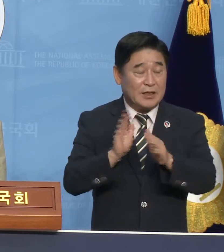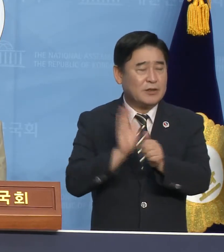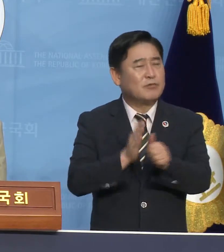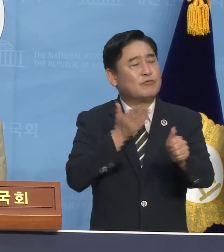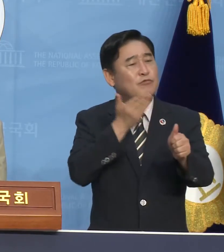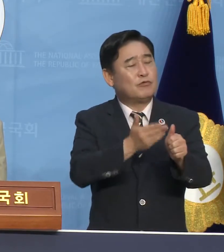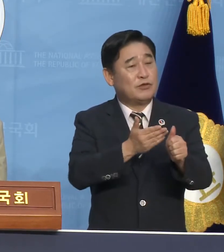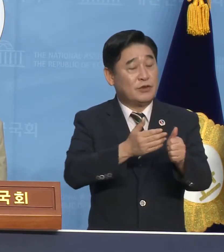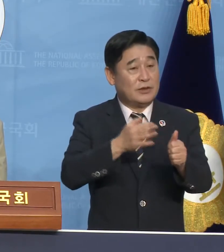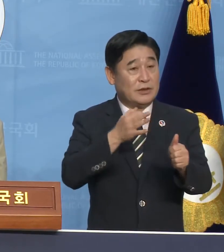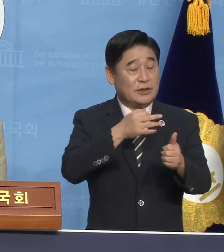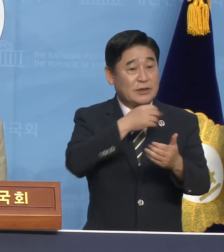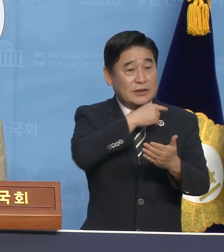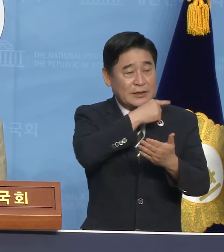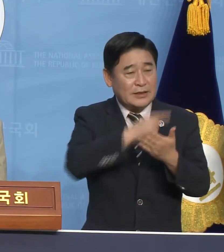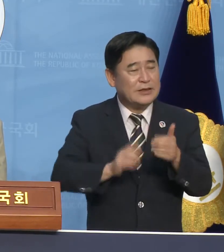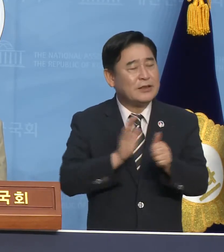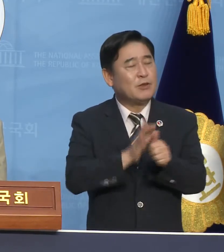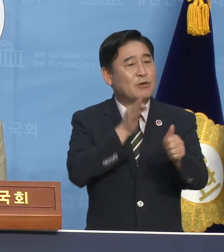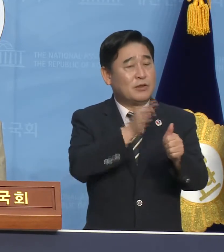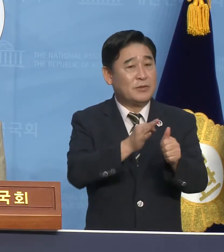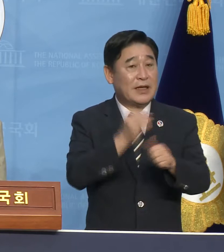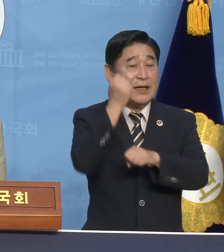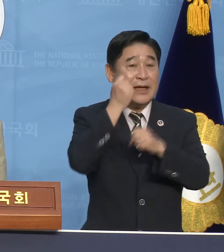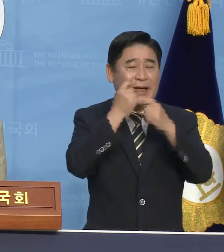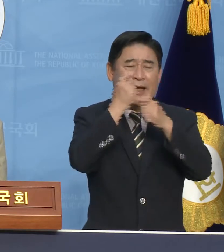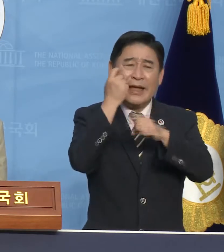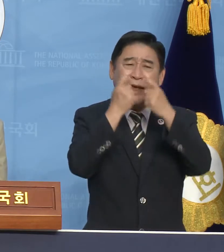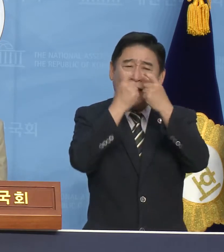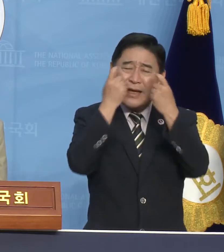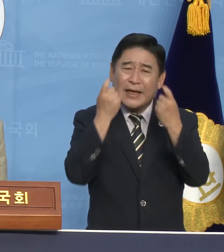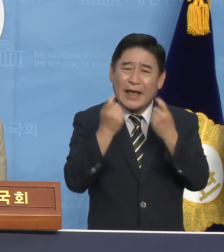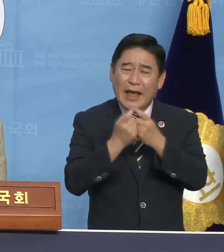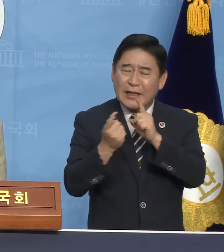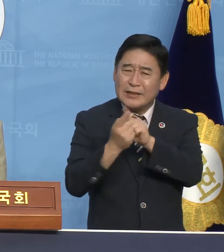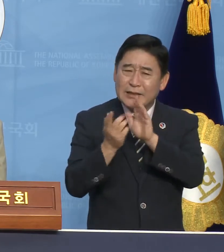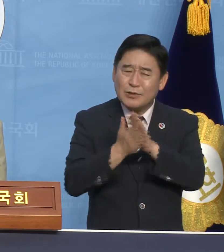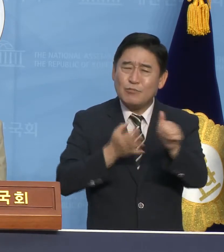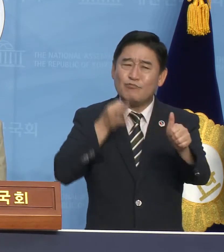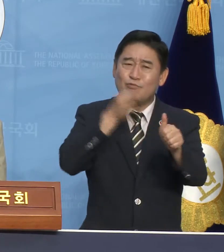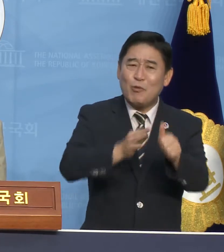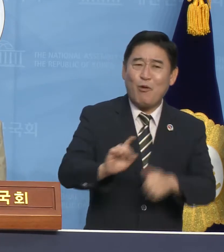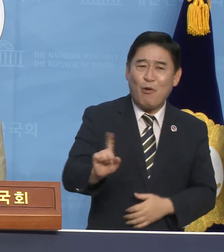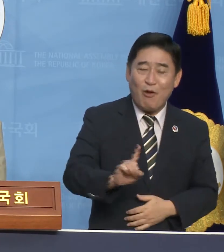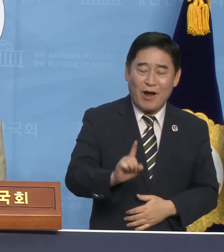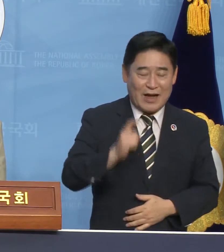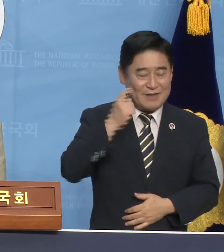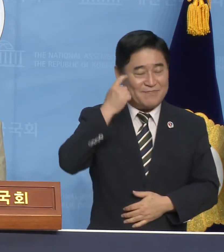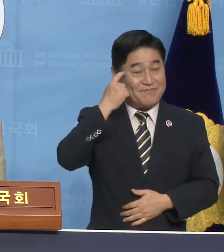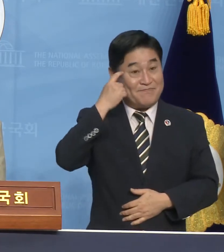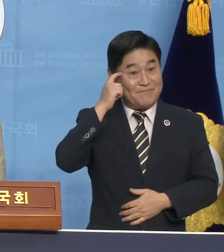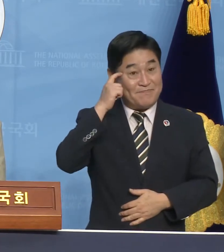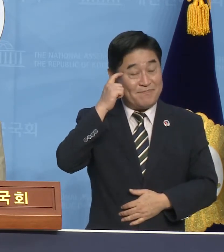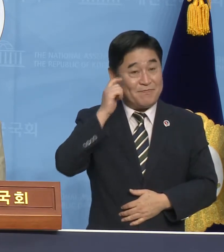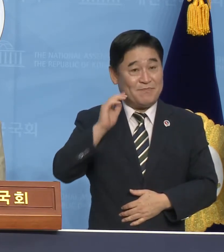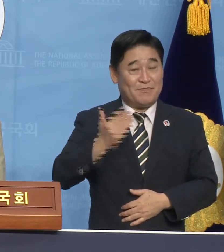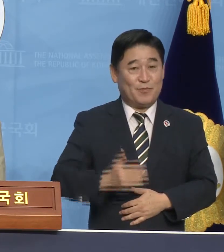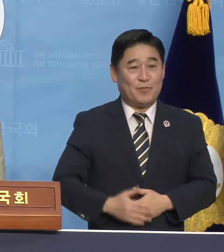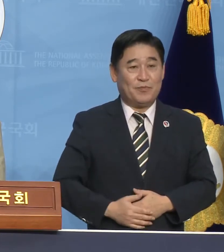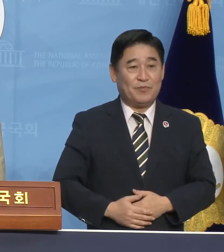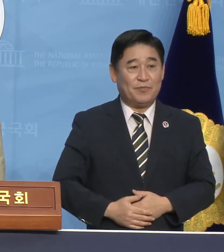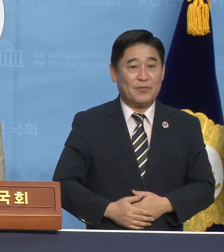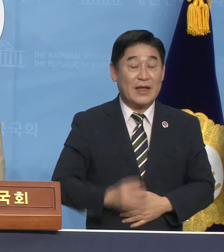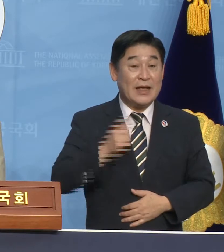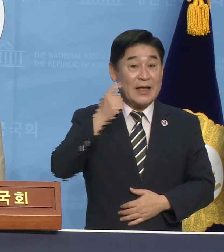재난지원금은 개인에게 기본소득이 지급되면 어떨까 하는 상상을 가능하게 했습니다.